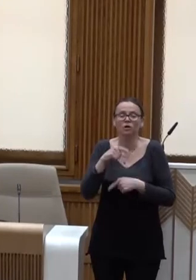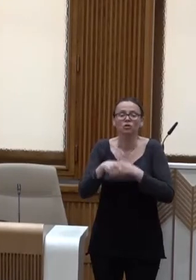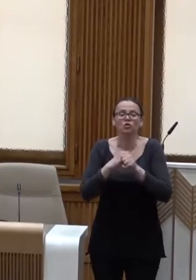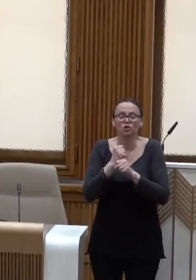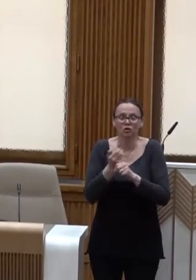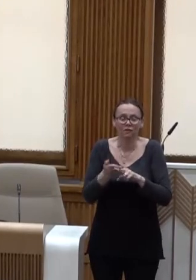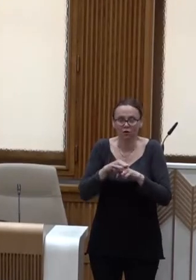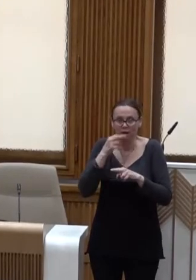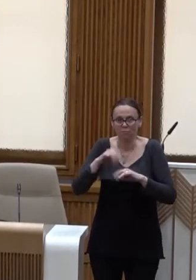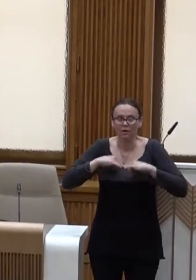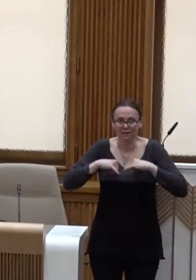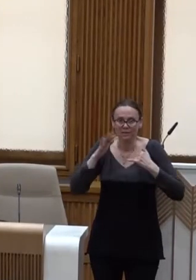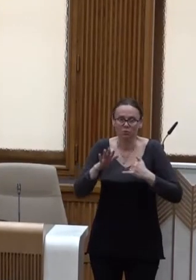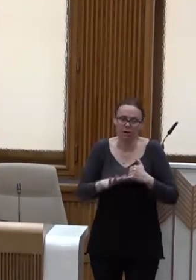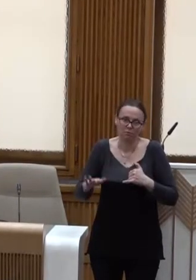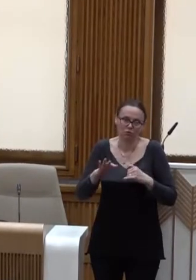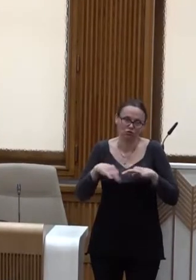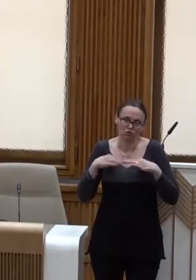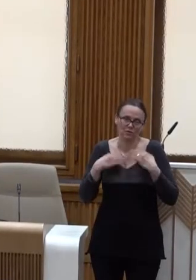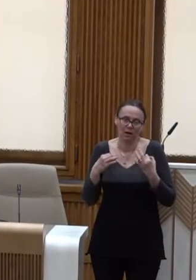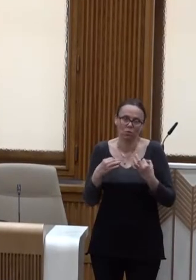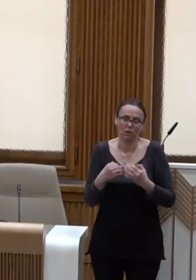najbolj intenzivno ravno na področju zdravja.